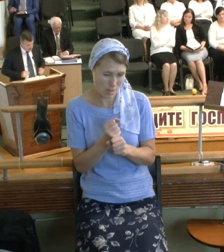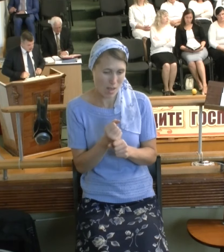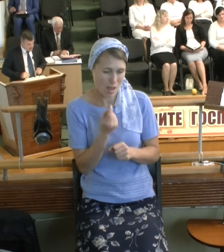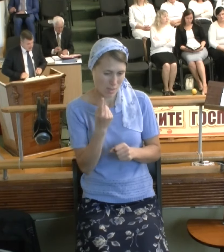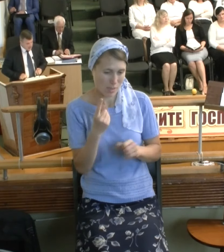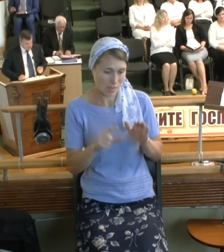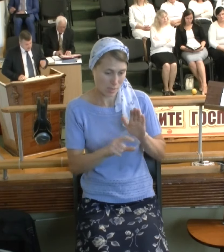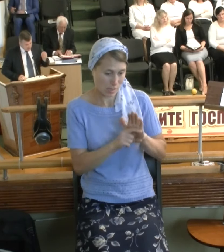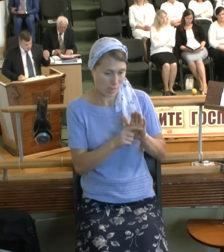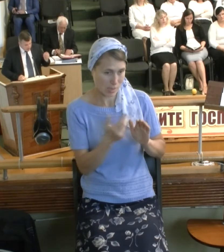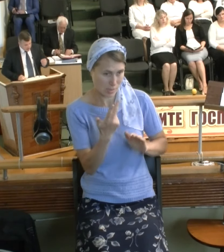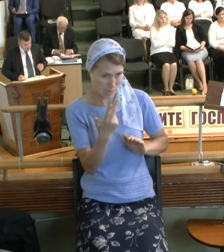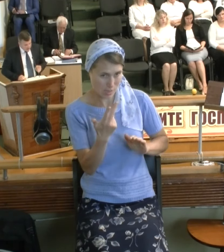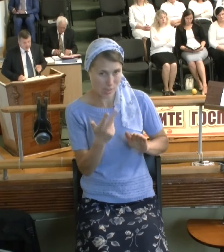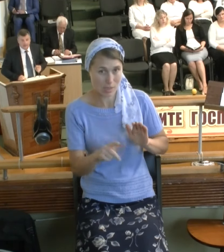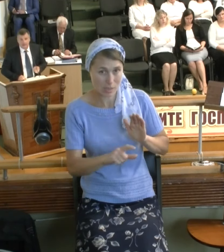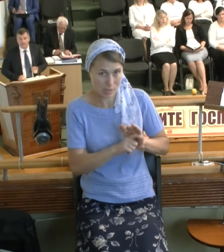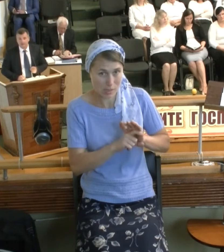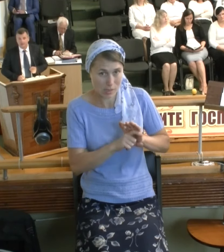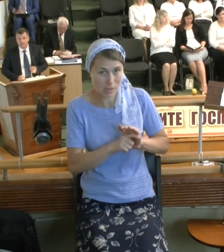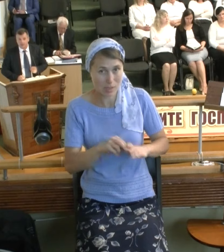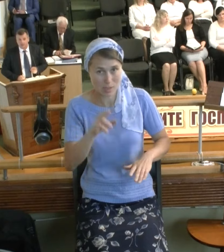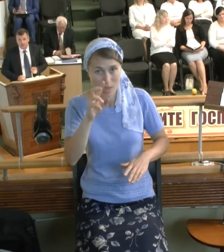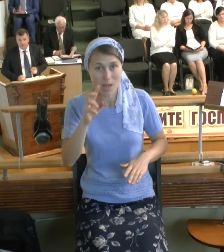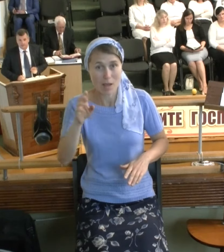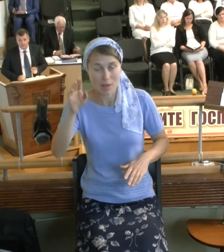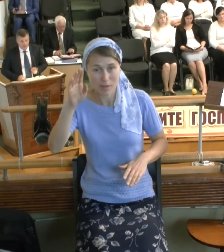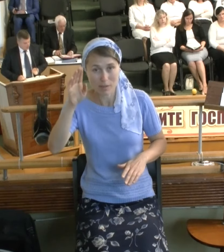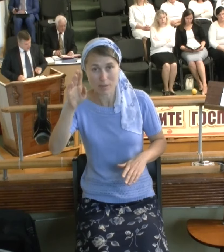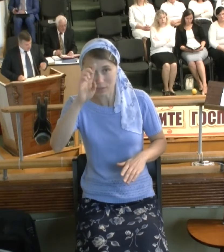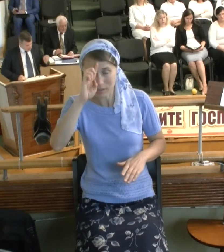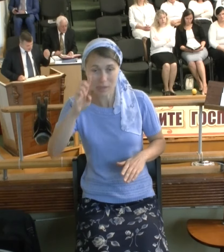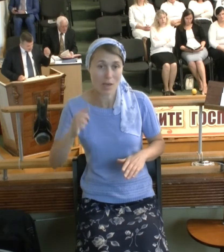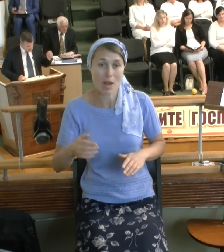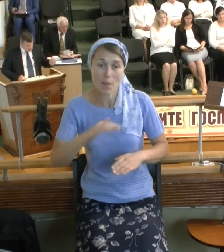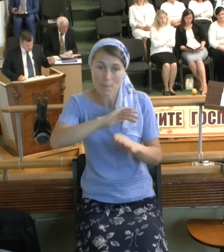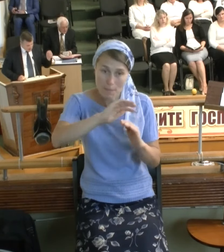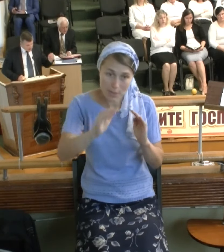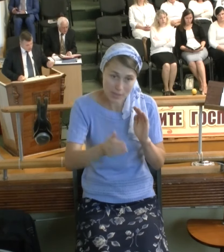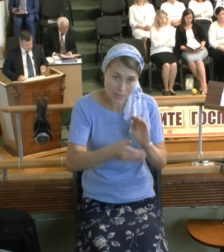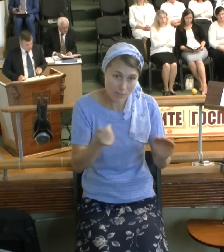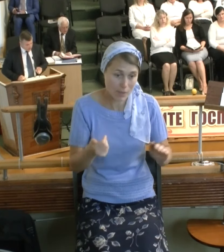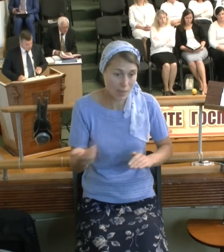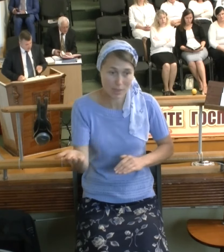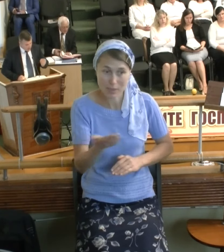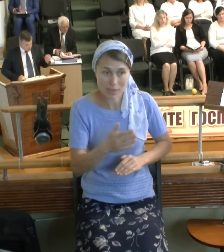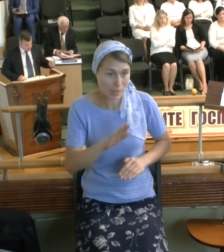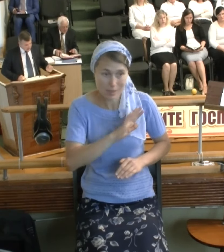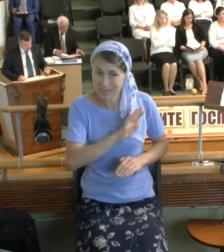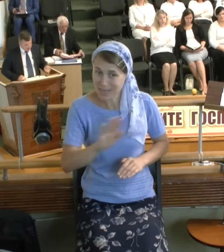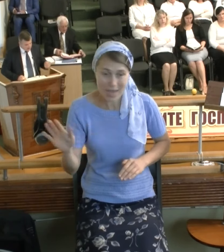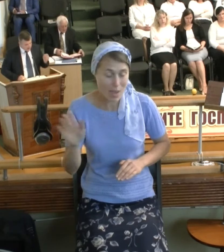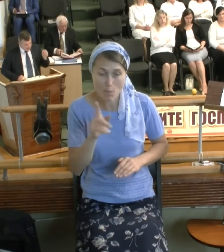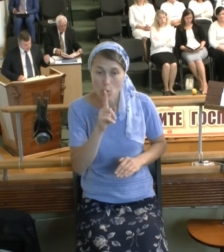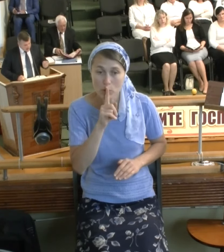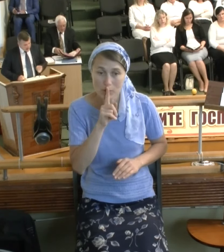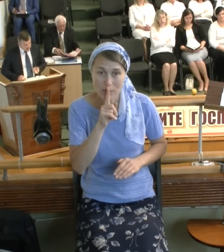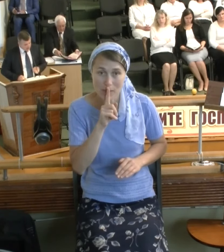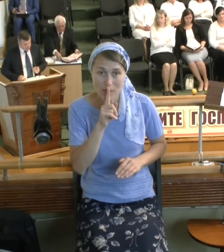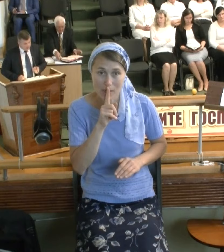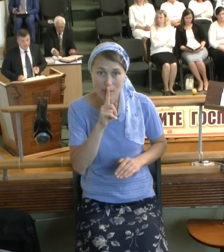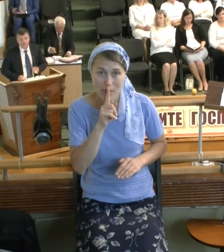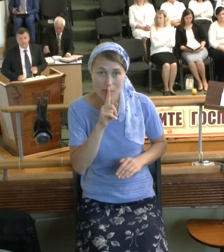третий стих, где Давид призывает нас с вами не молчать. Он говорит, когда я молчал, обещали кости мои